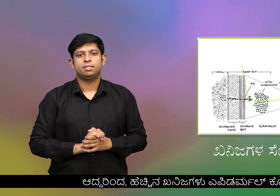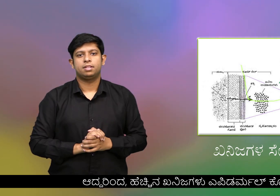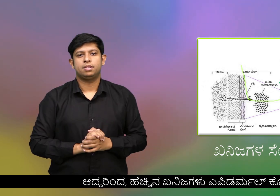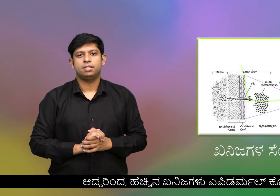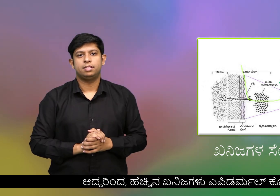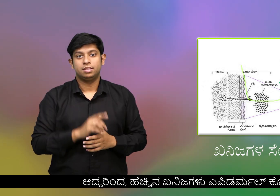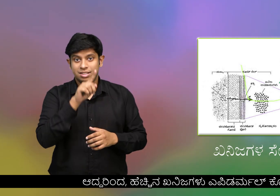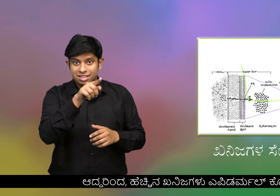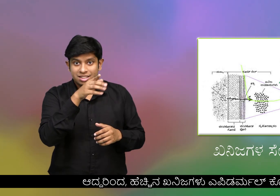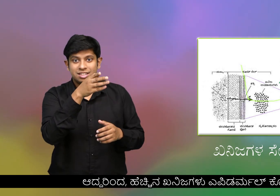ಆದ್ದರಿಂದ ಹೆಚ್ಚಿನ ಖನಿಜಗಳು